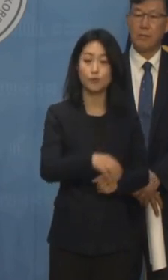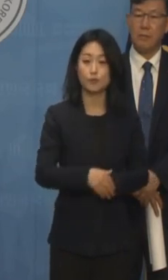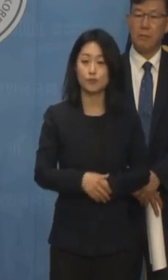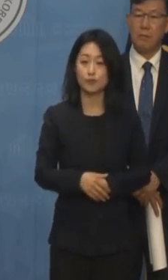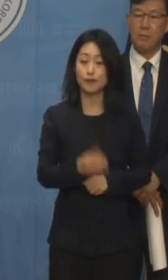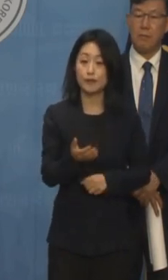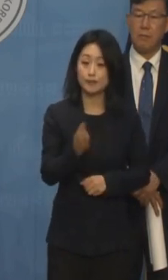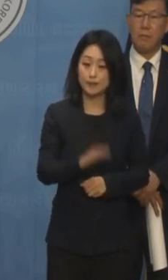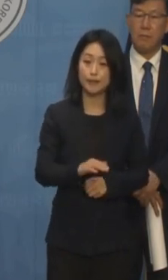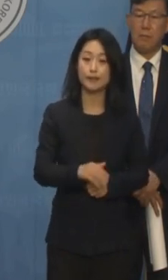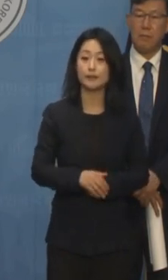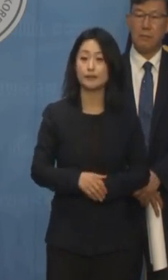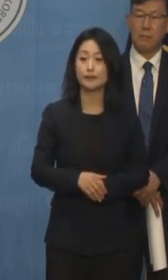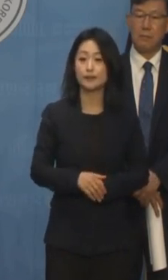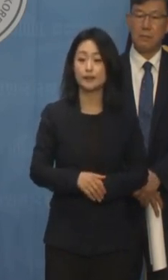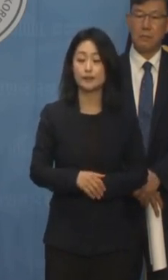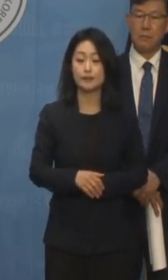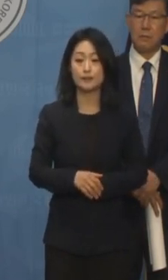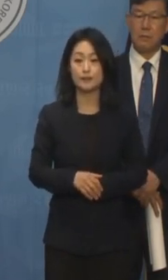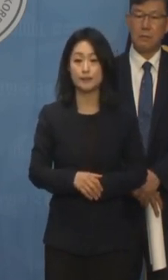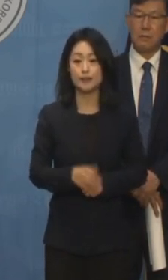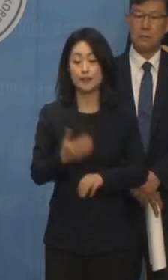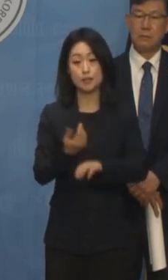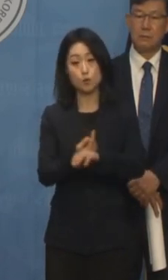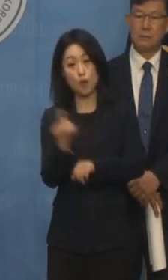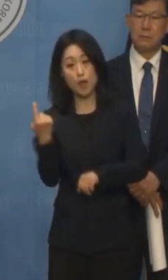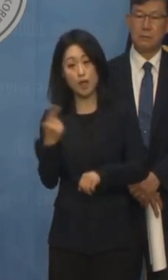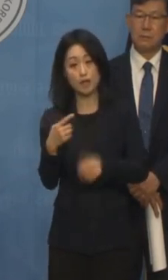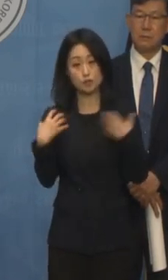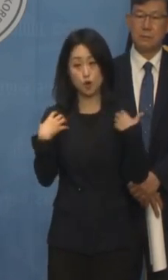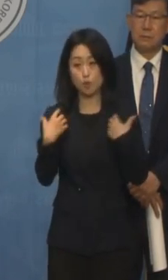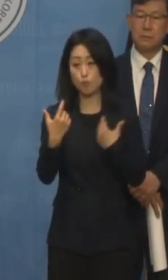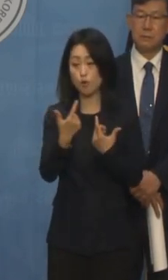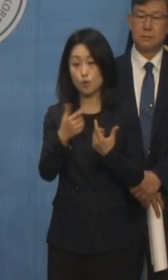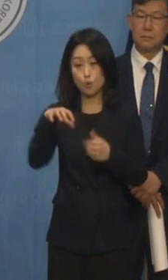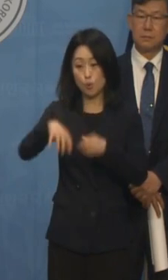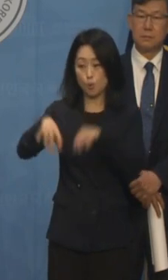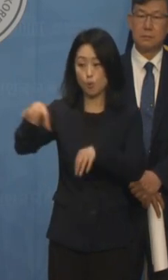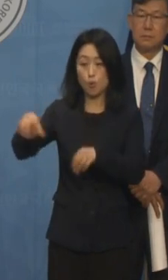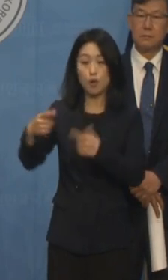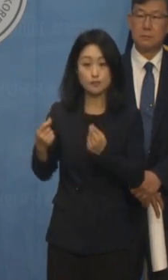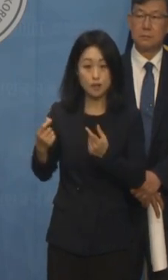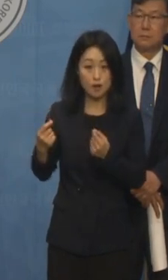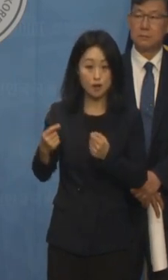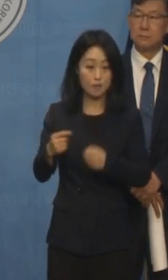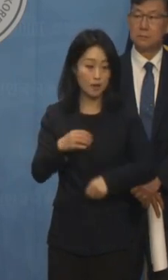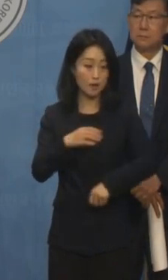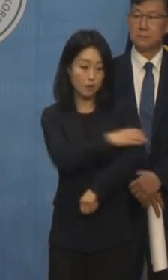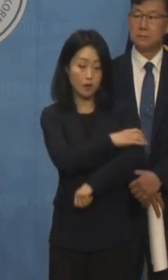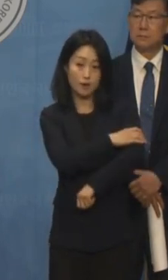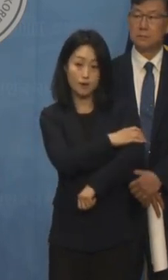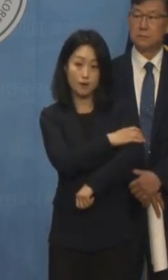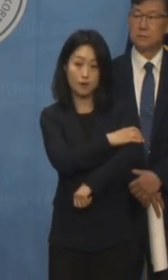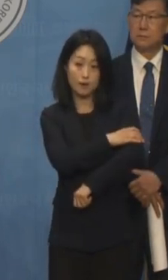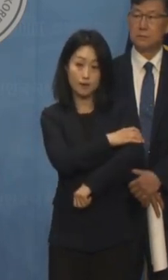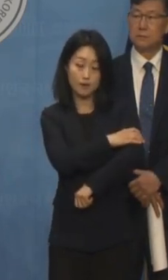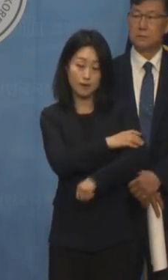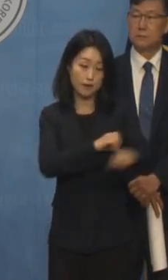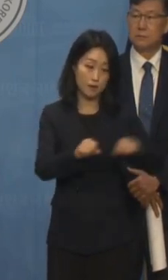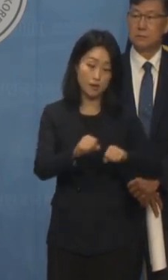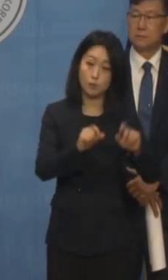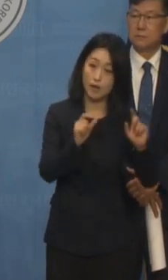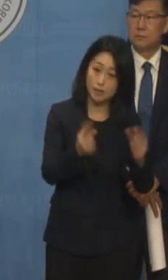말하면 국민권익위원회는 다른 정부기관처럼 권력을 행사하고 집행하기 위한 기관이